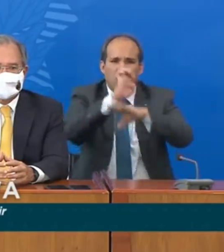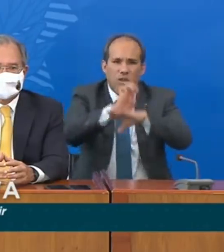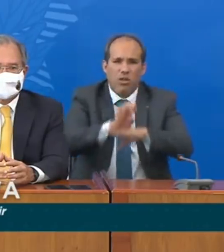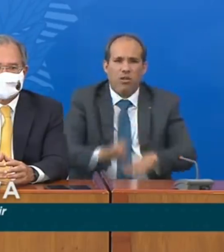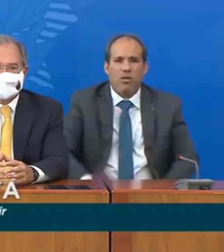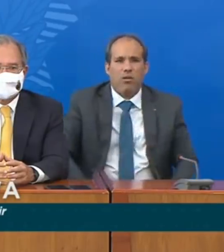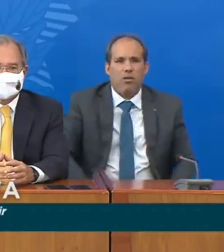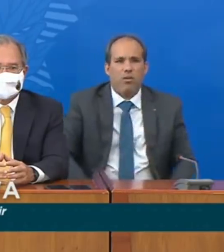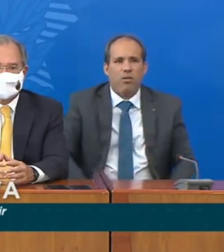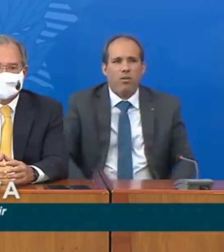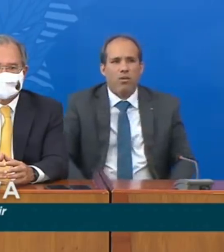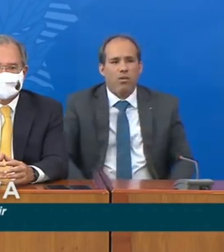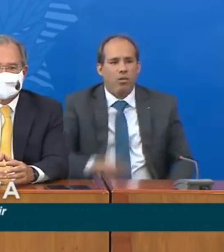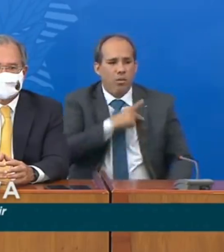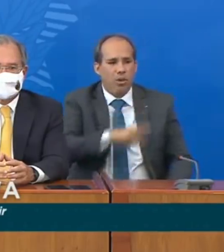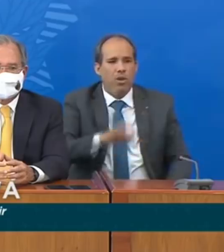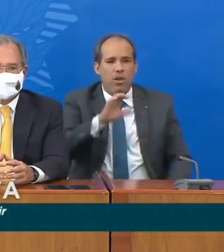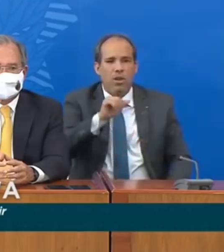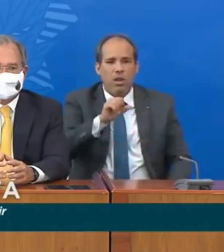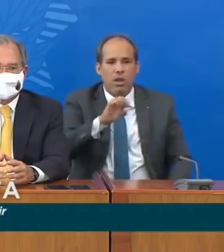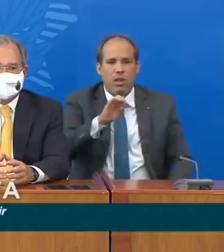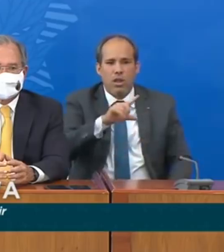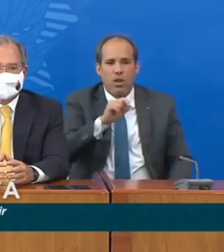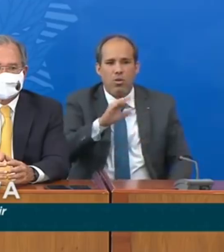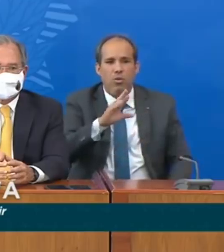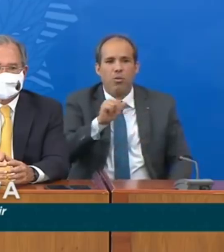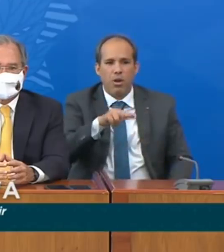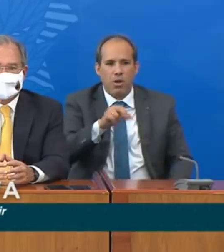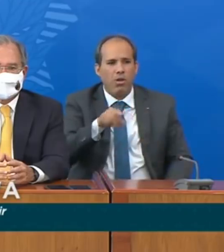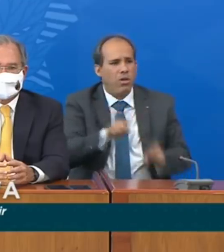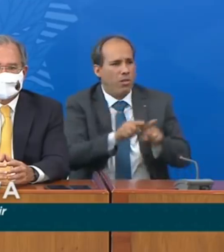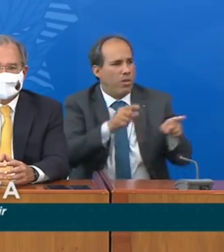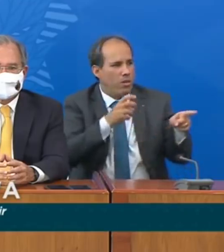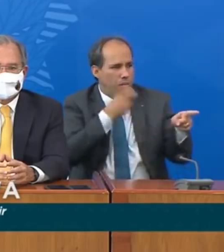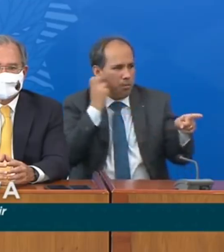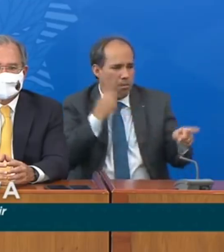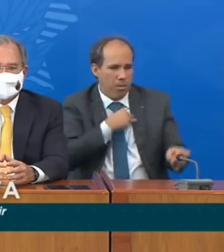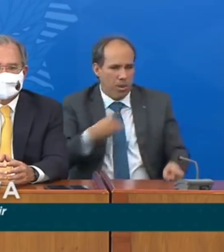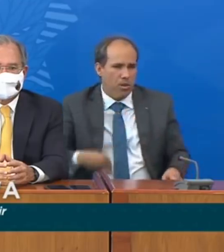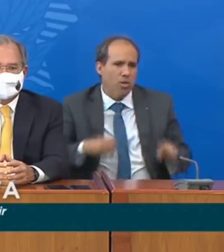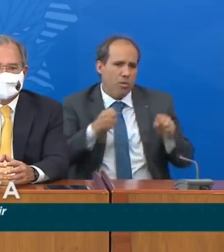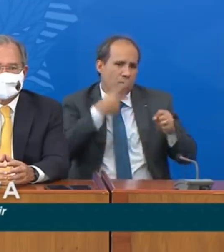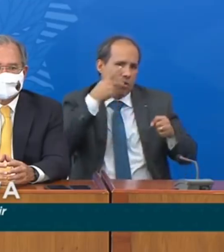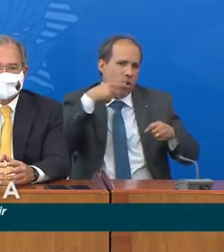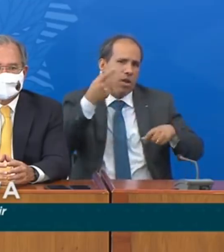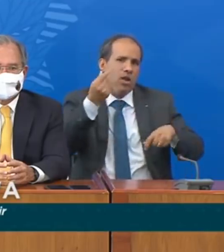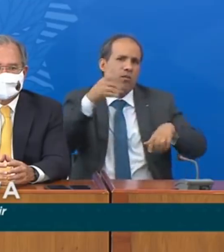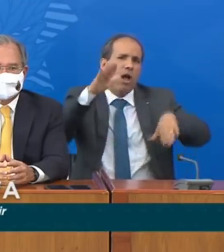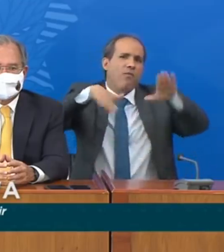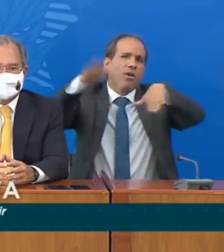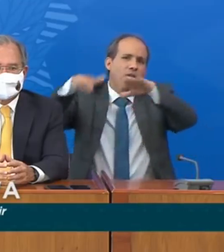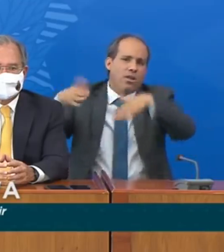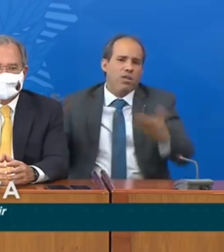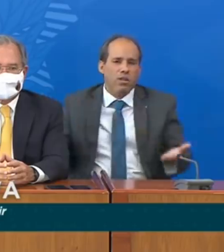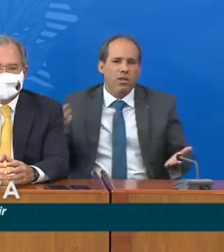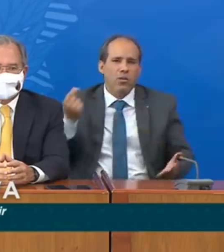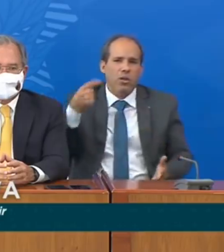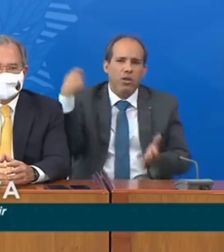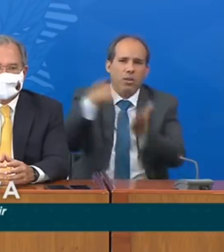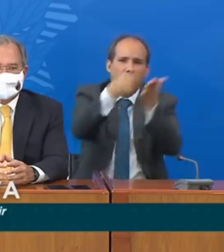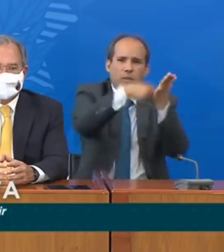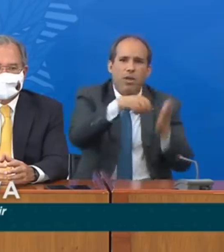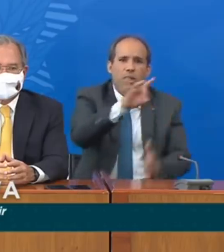O senhor Castelo Branco, o próprio Bento Albuquerque, pode falar rapidamente aqui a variação do percentual do ICMS de cada